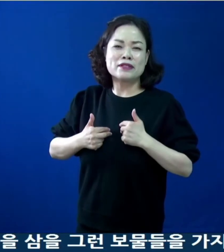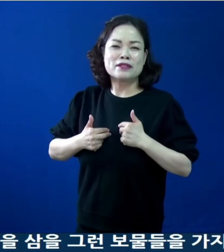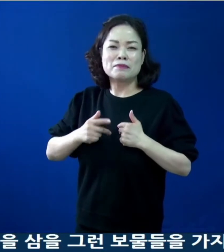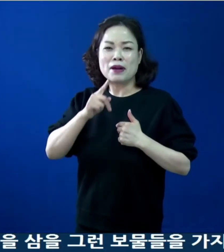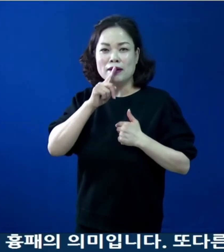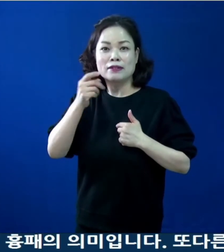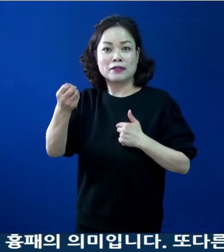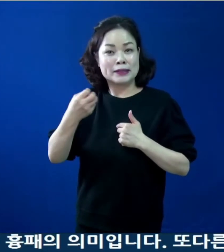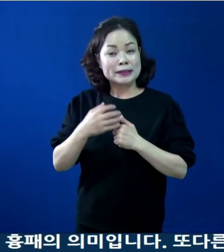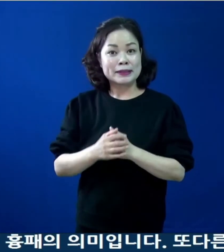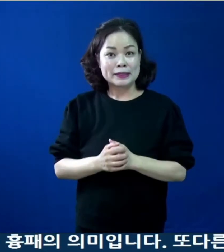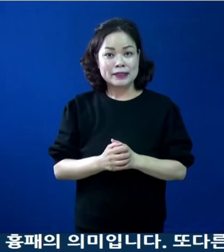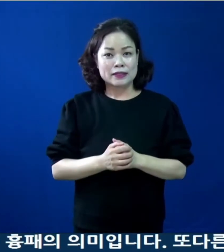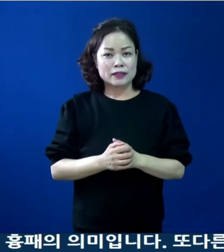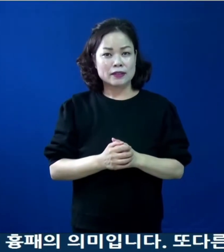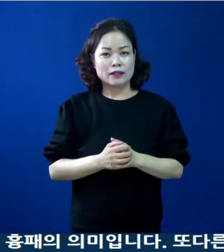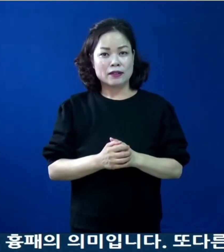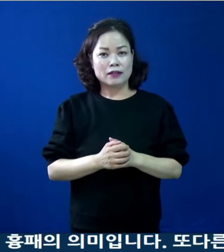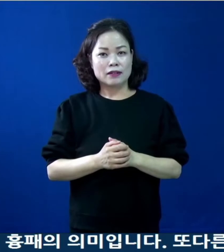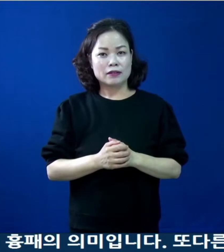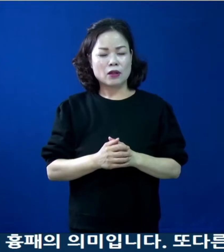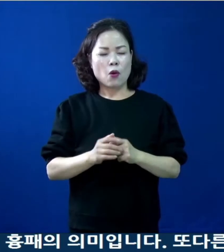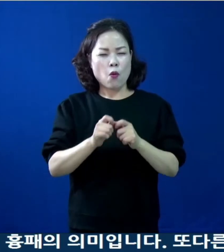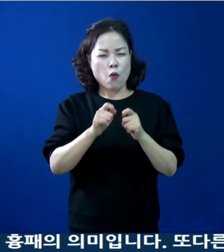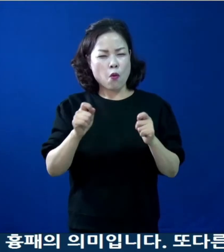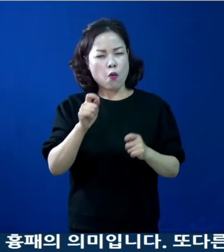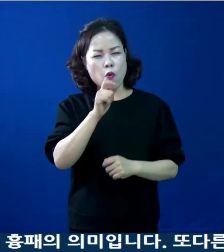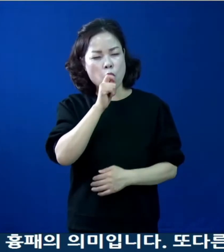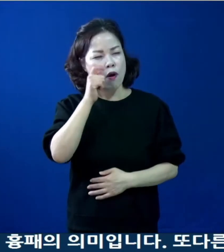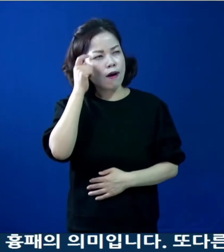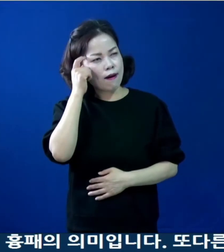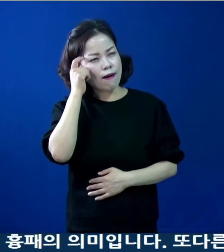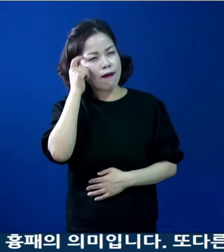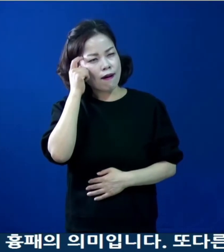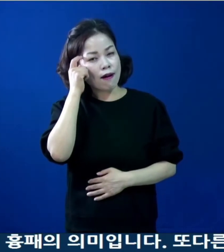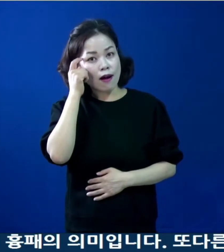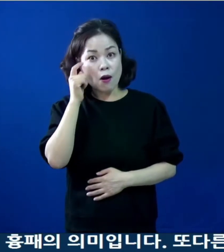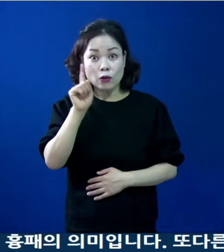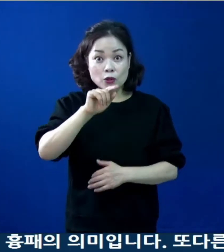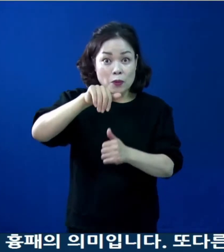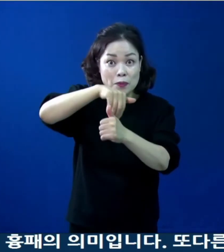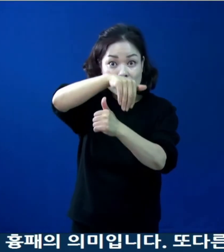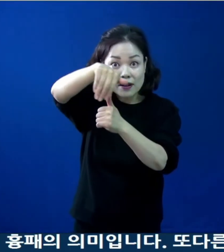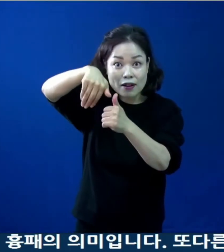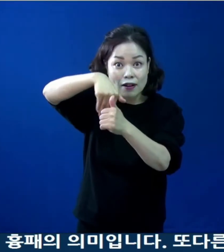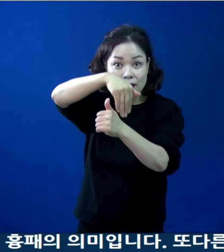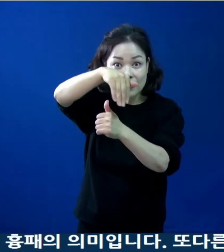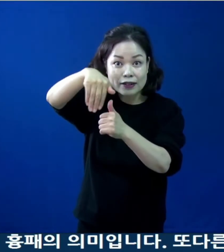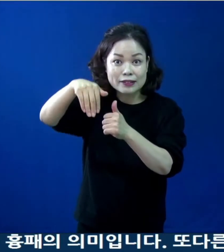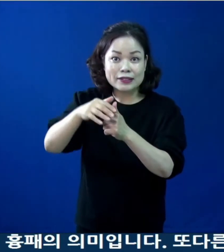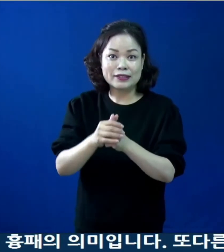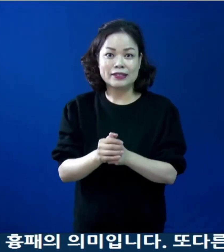해요. 저 참 오래 묵상해봤습니다. 어떤 배경이냐면요,